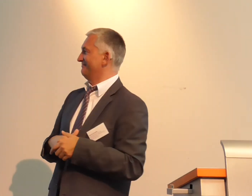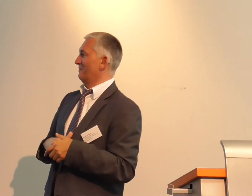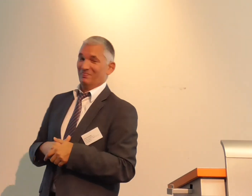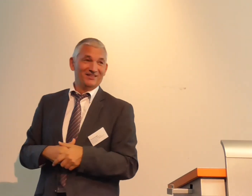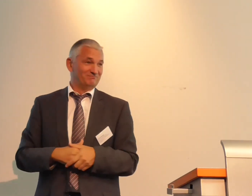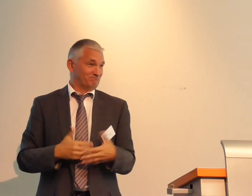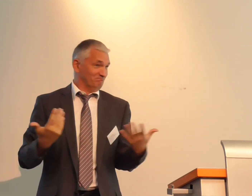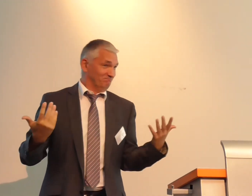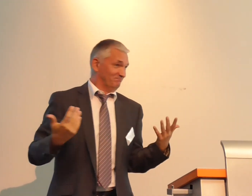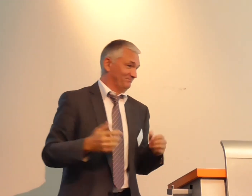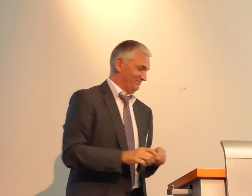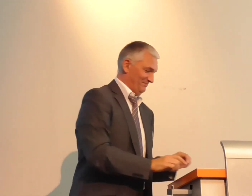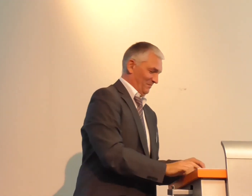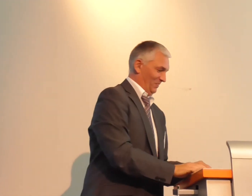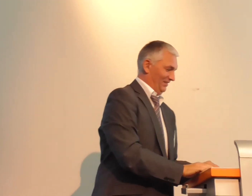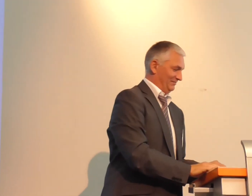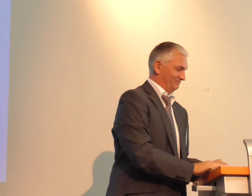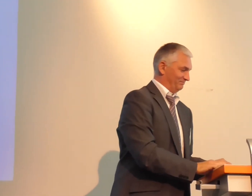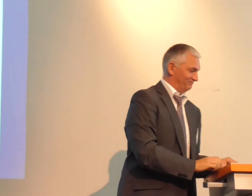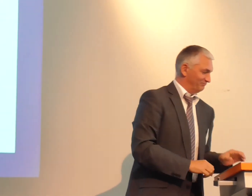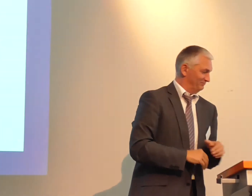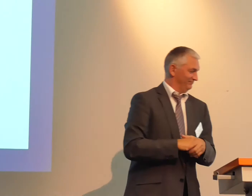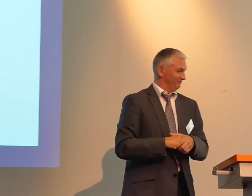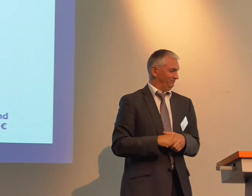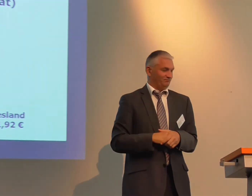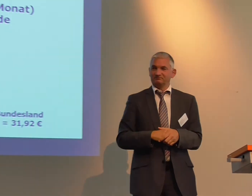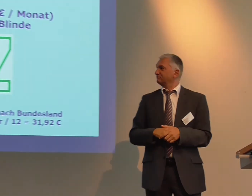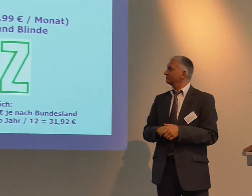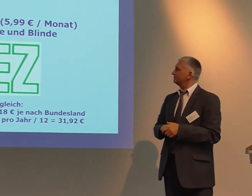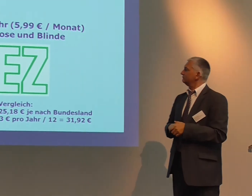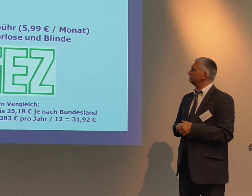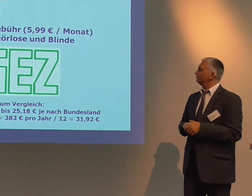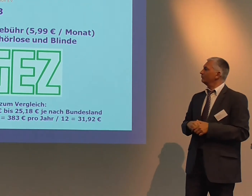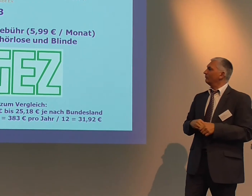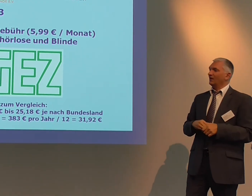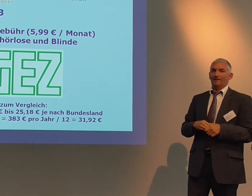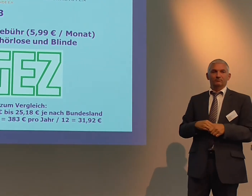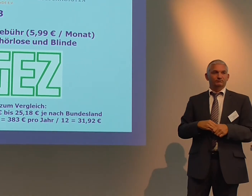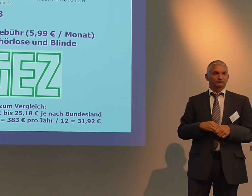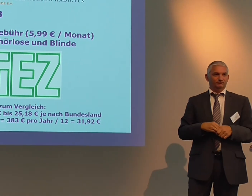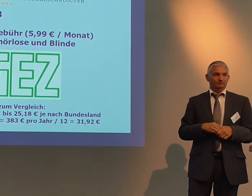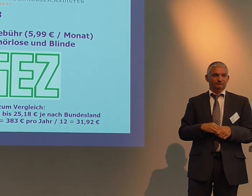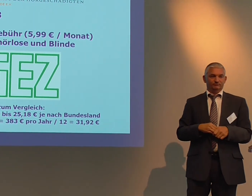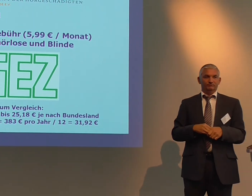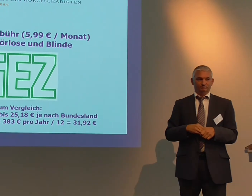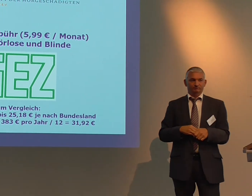vielleicht Werbung zum Thema Hörgeräte oder was auch immer. Und insofern ist das die Möglichkeit, Untertitel einfach im Fernsehen zu sehen.